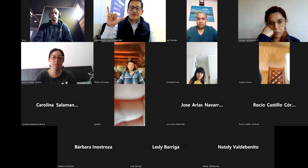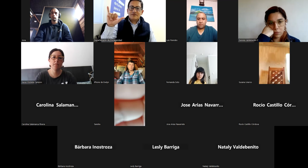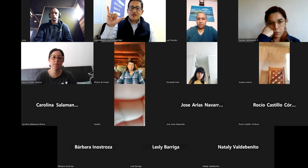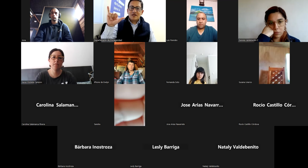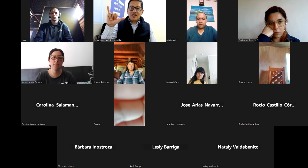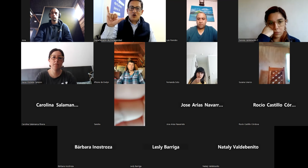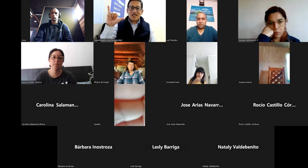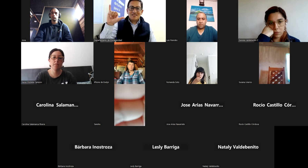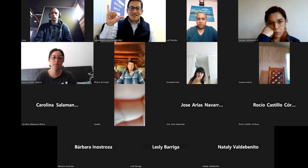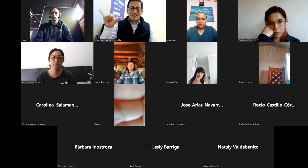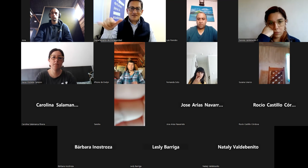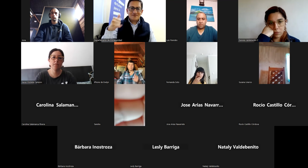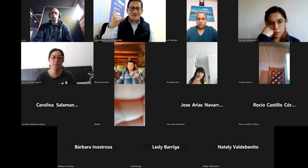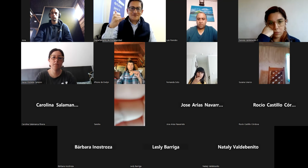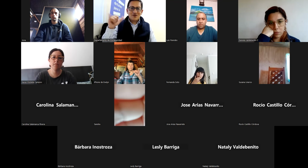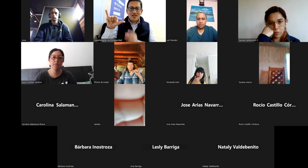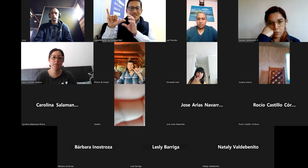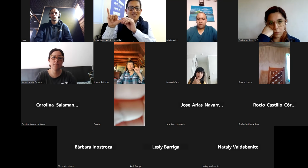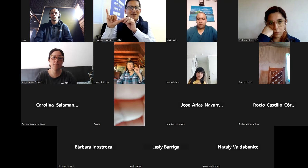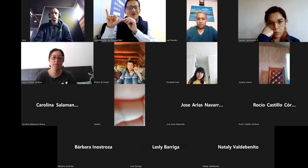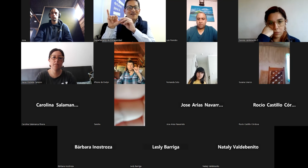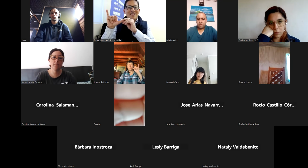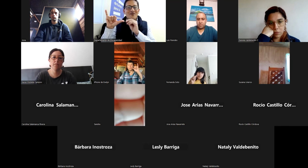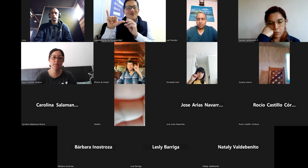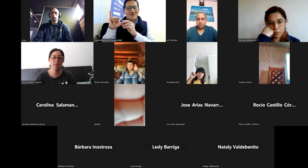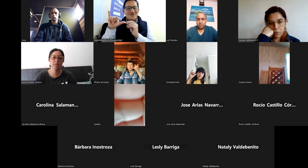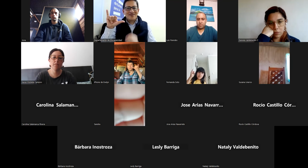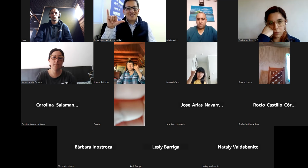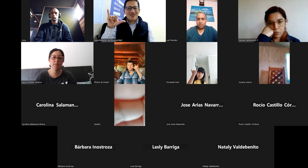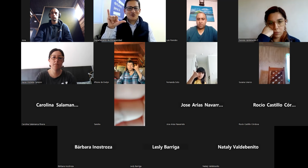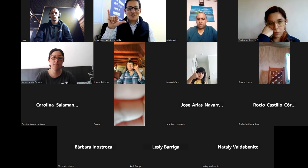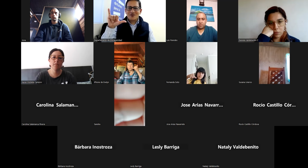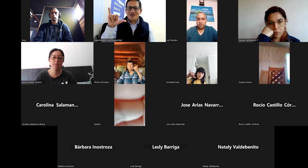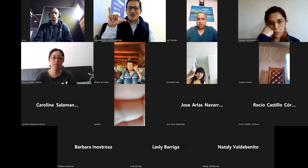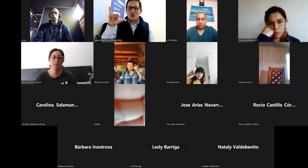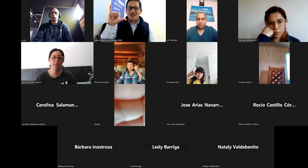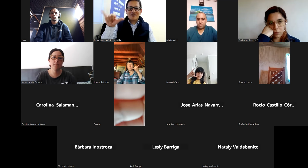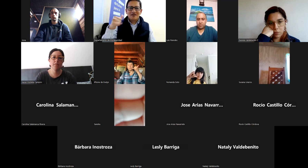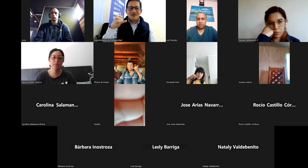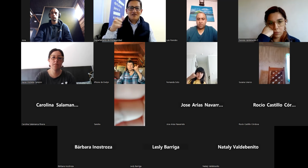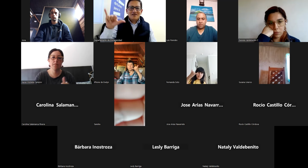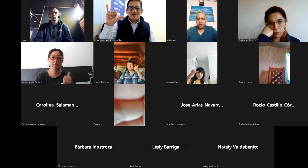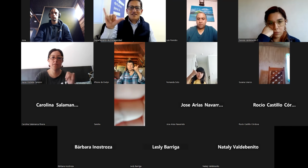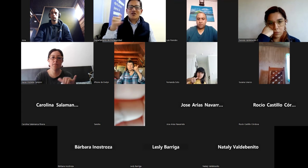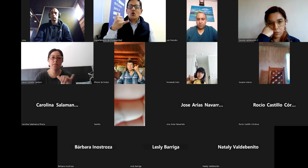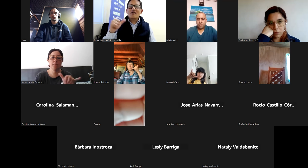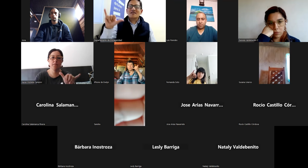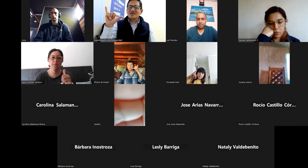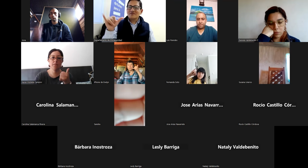así. La J la hacían así. Con el dedito levantado. El dedito suelto. El dedito pulgar. Y quedó jueves así.